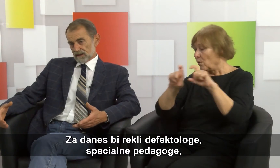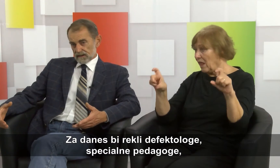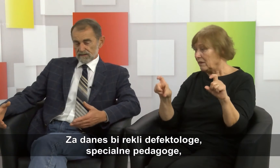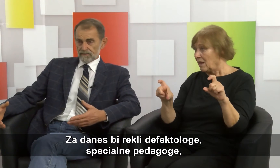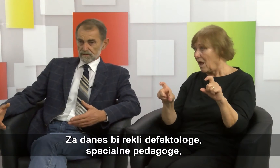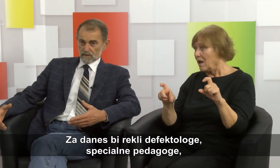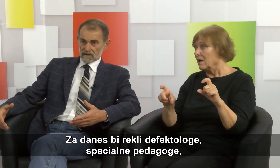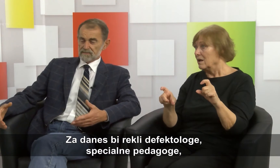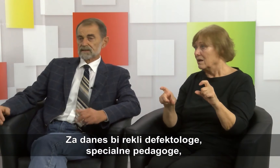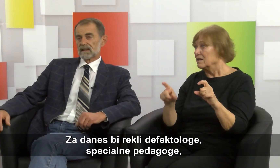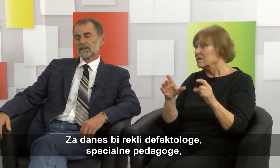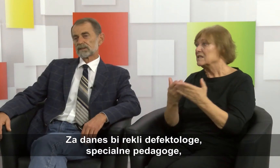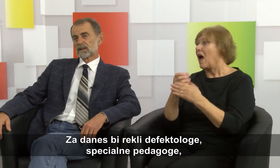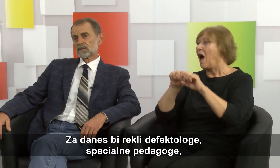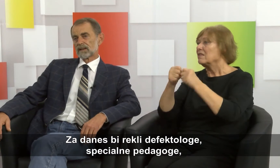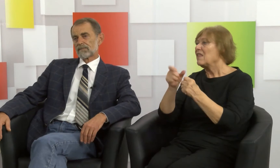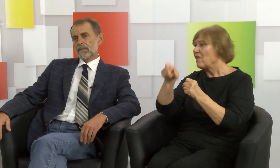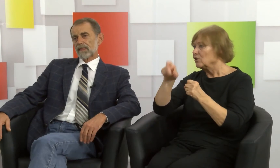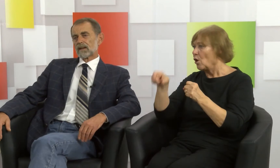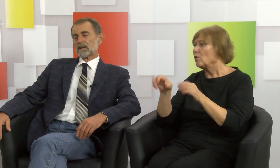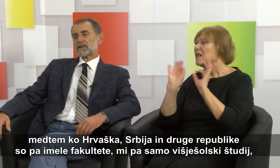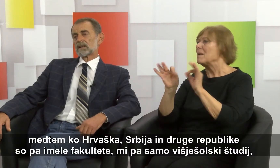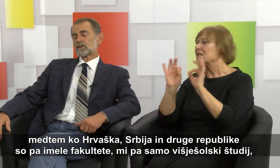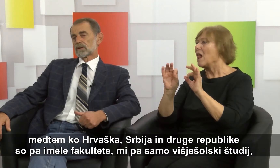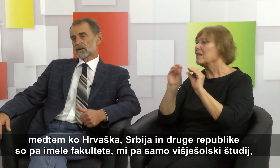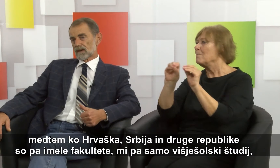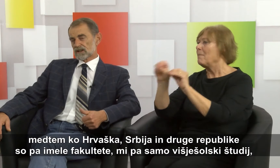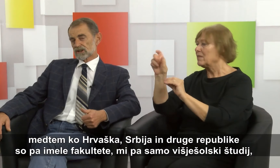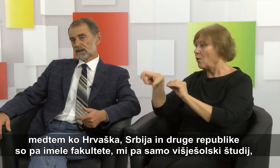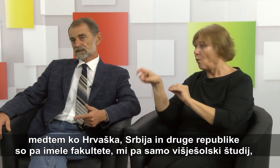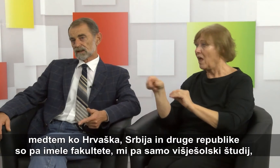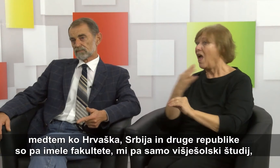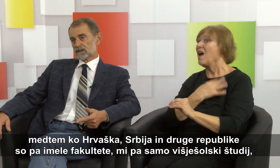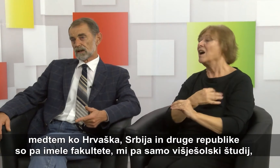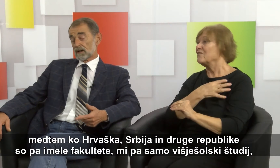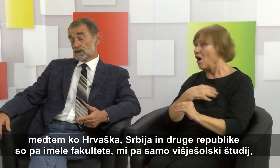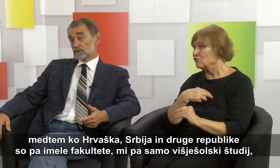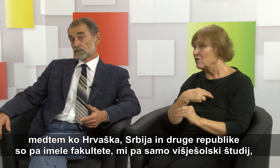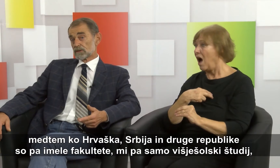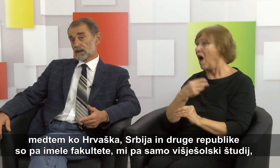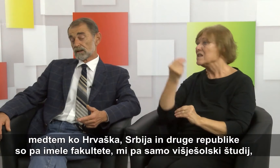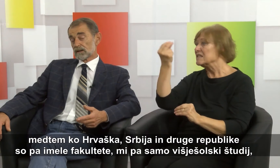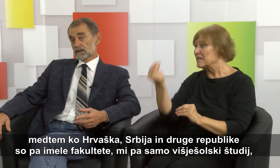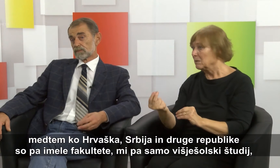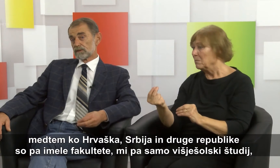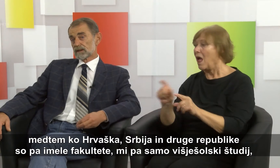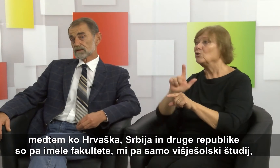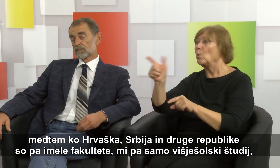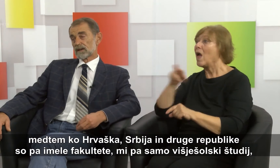rekli, defektologe, specialne pedagoge, medtem ko Hrvaška, Srbija, in druge republike so pa